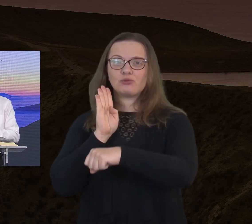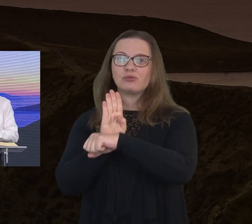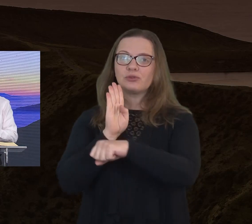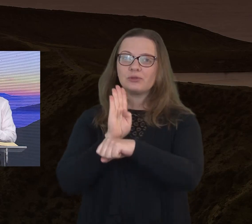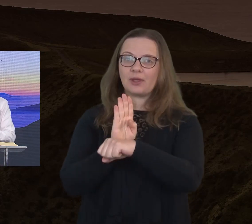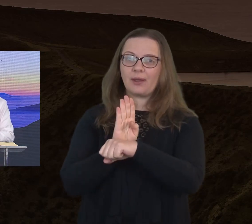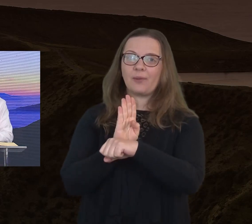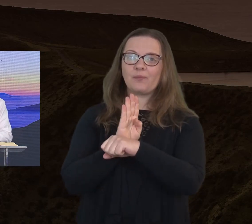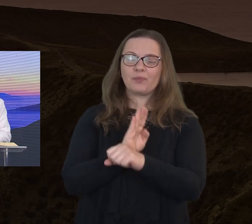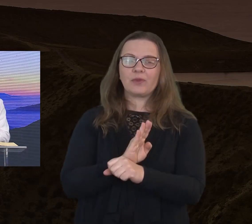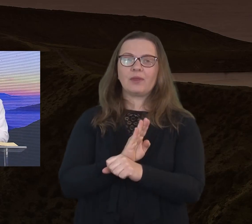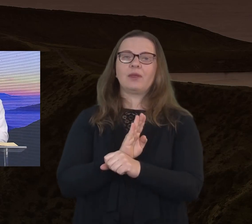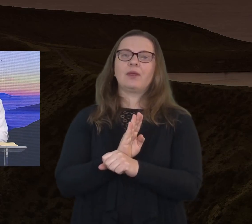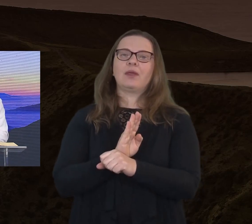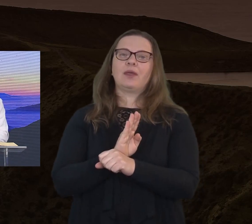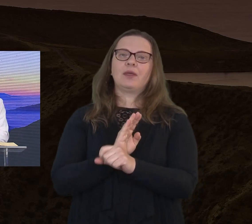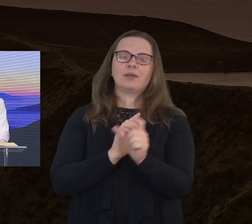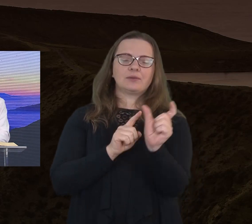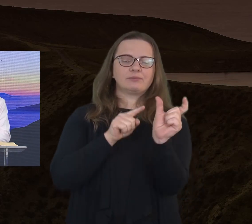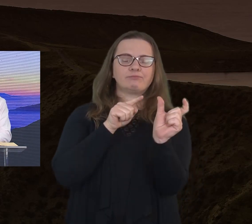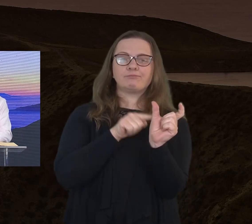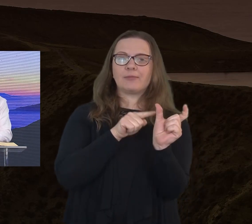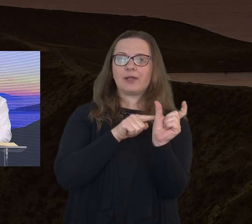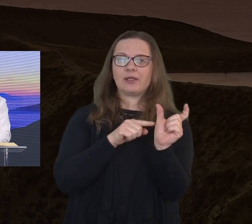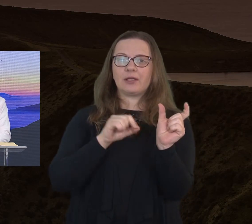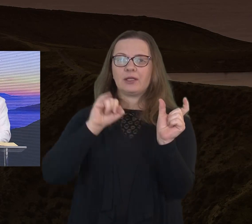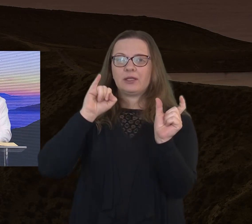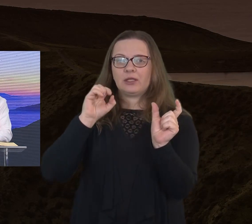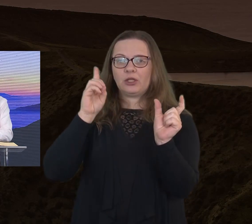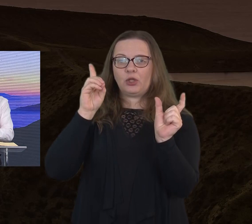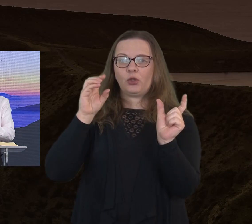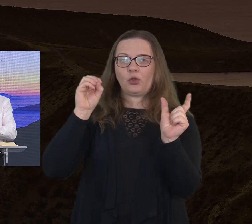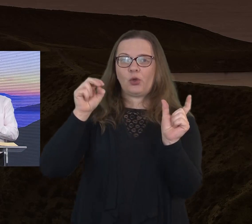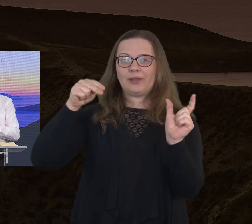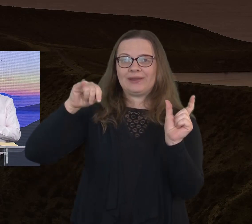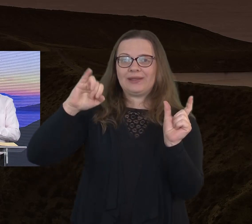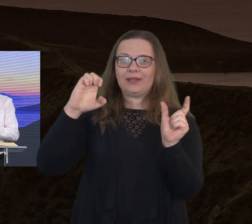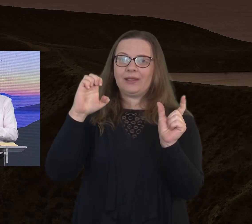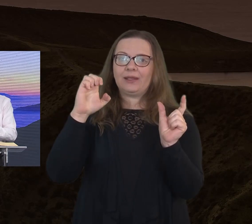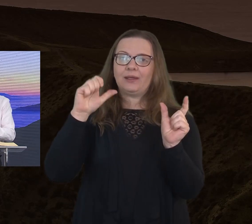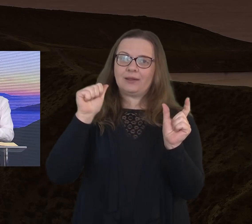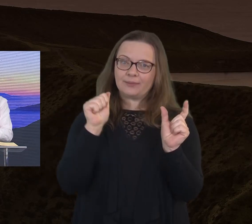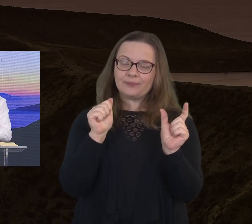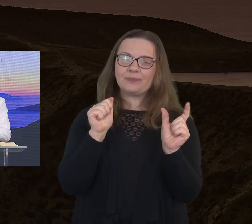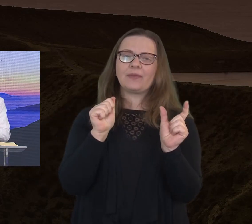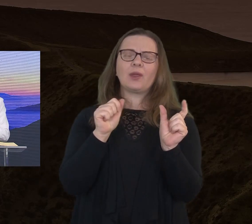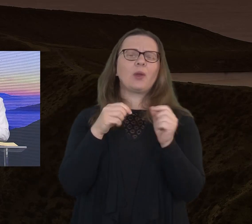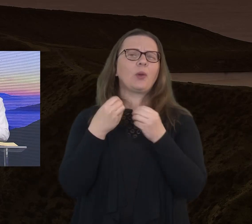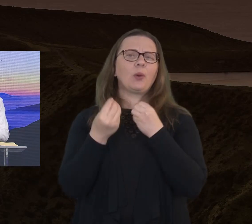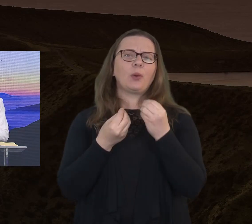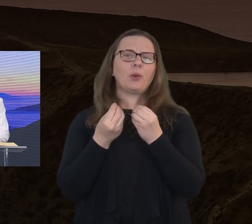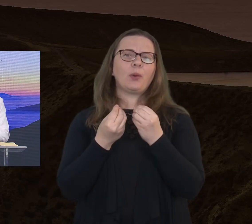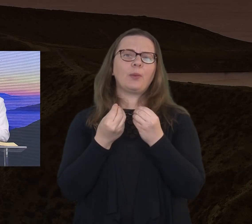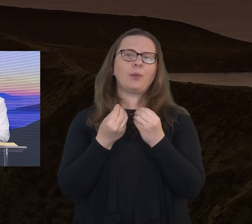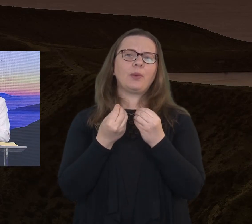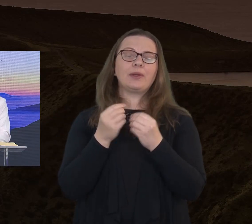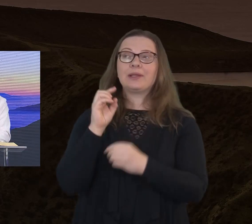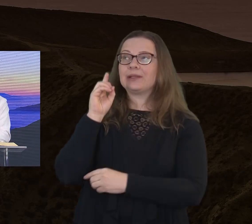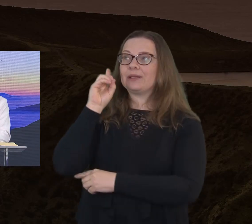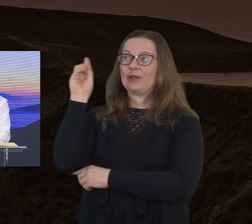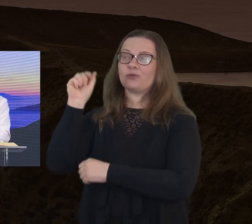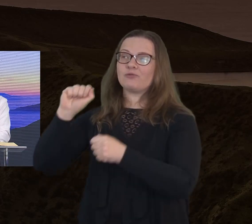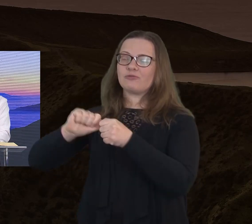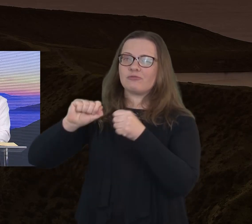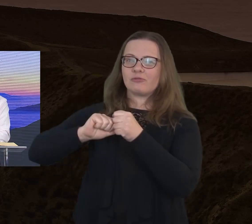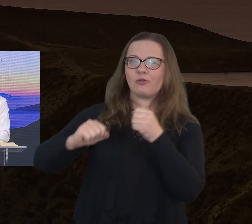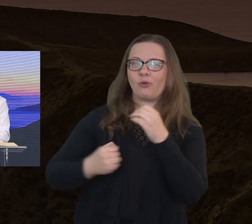você pode entender assim: Deus criou, né, para Adão a